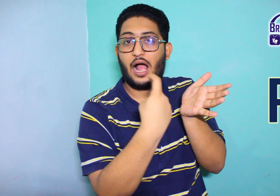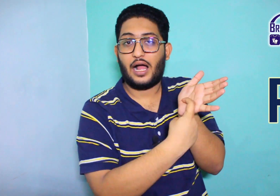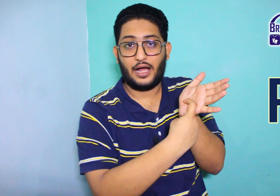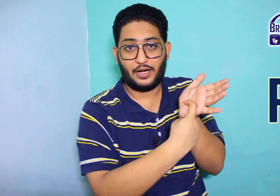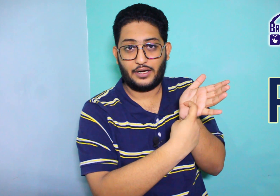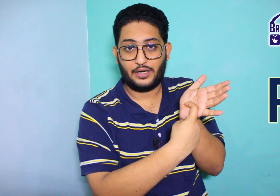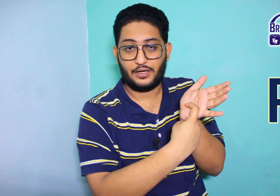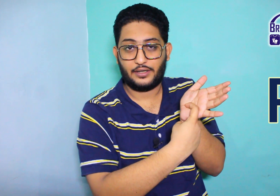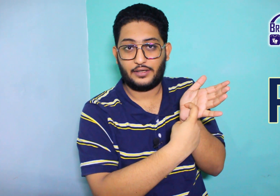आर